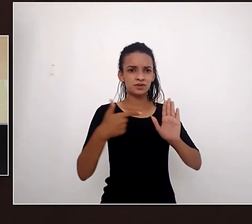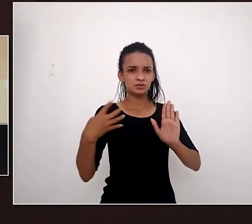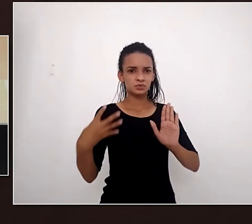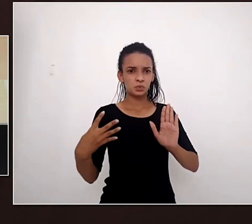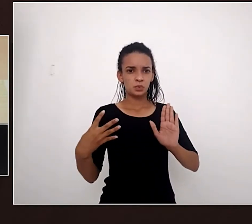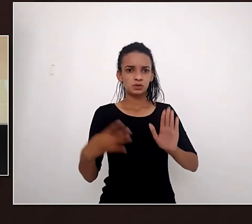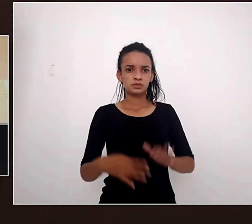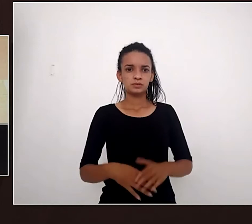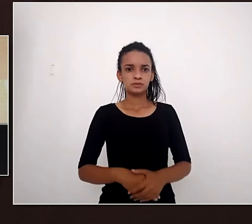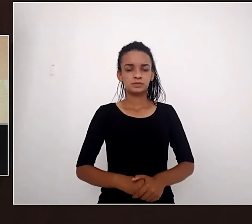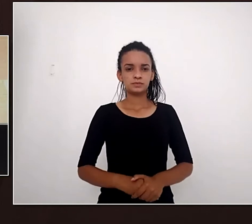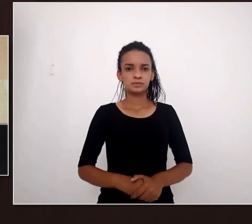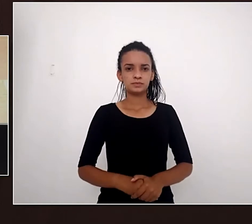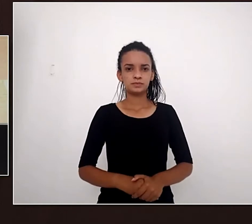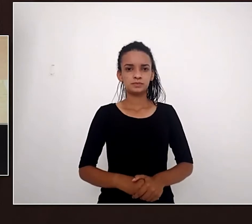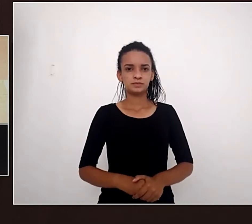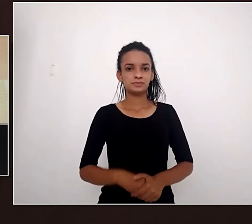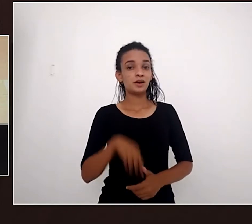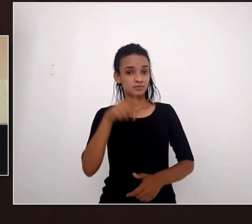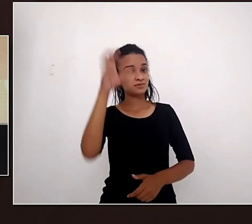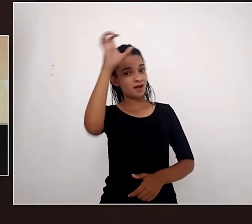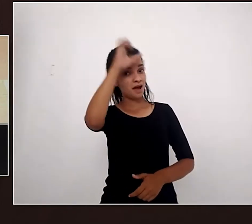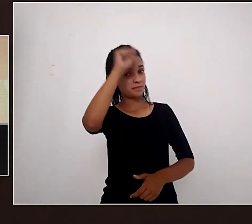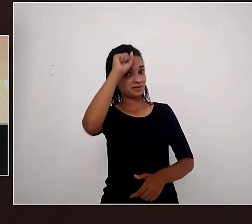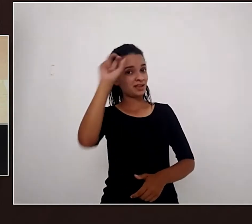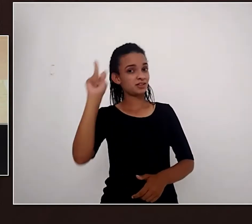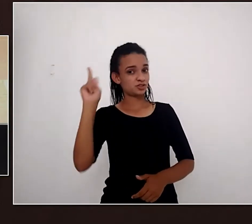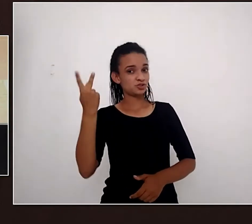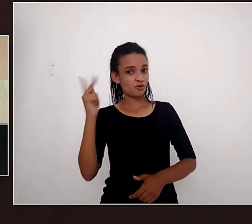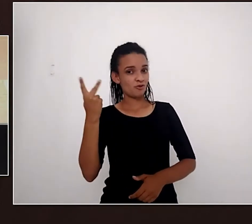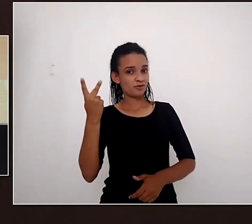Vocês estão aprendendo um pouquinho de história, né?